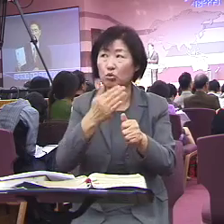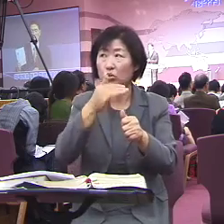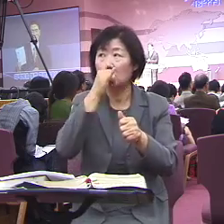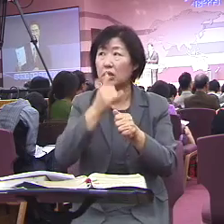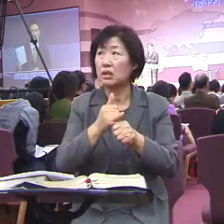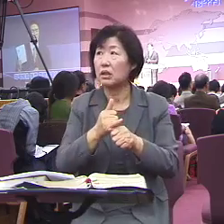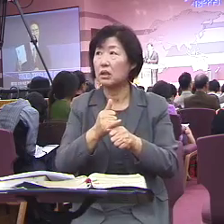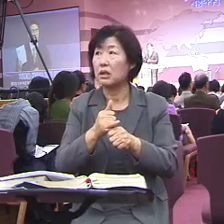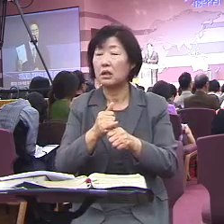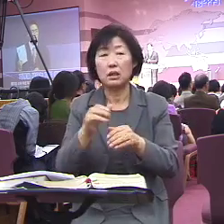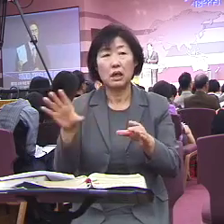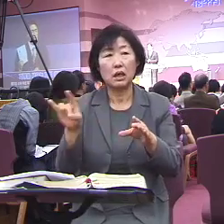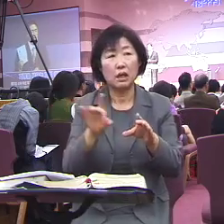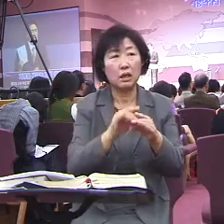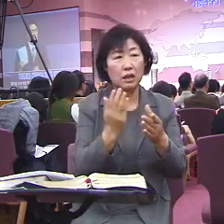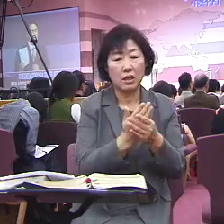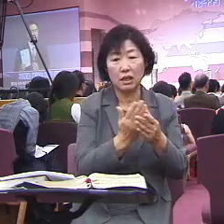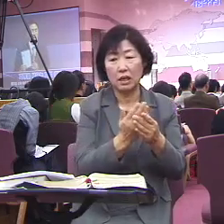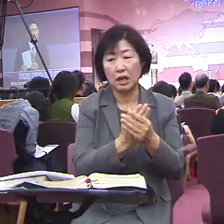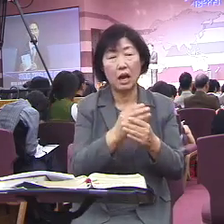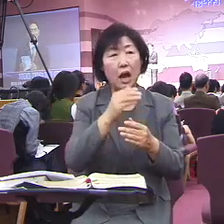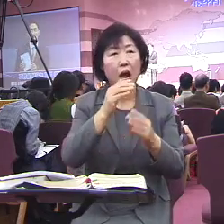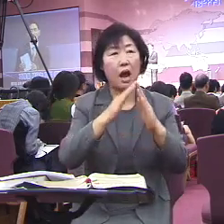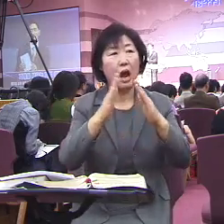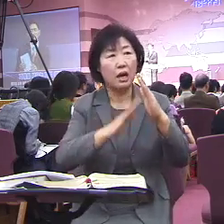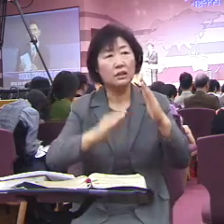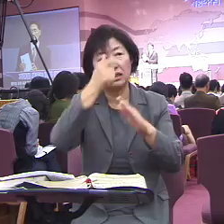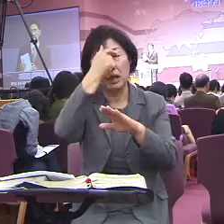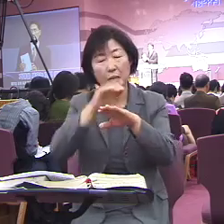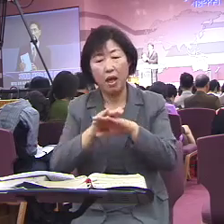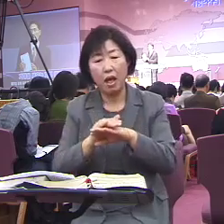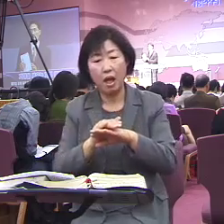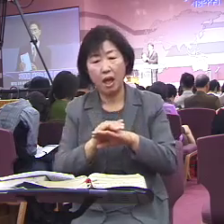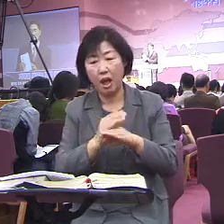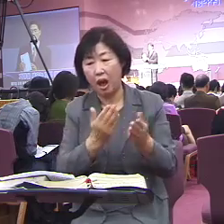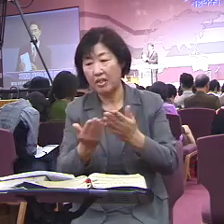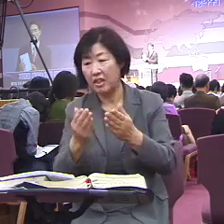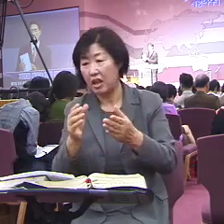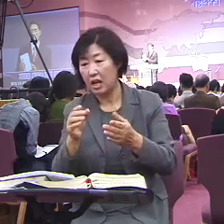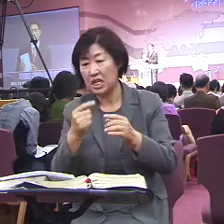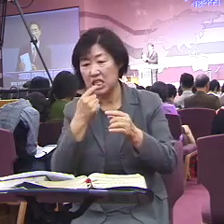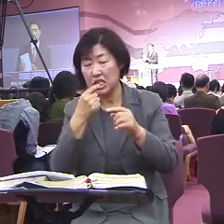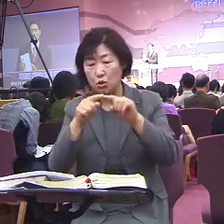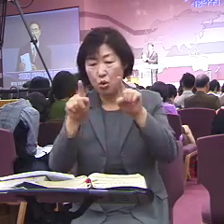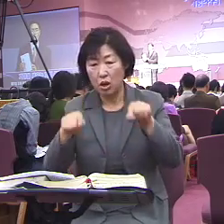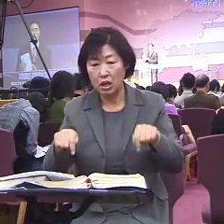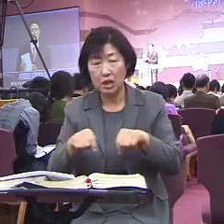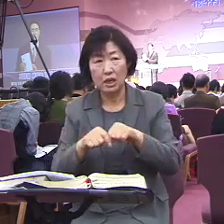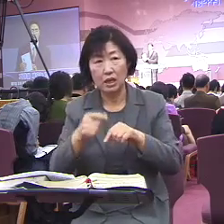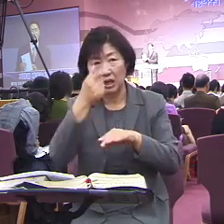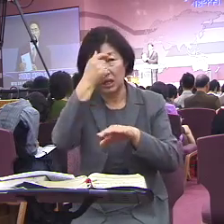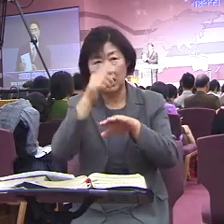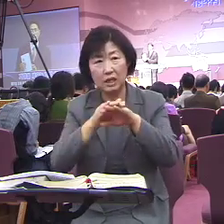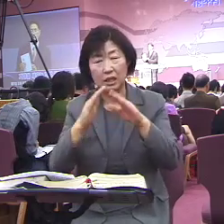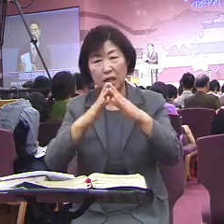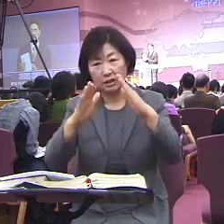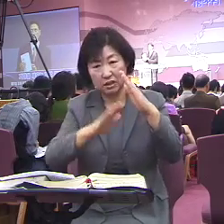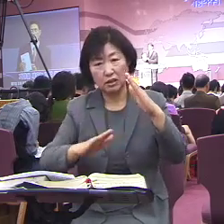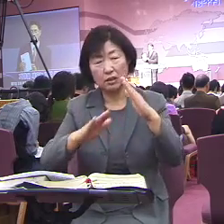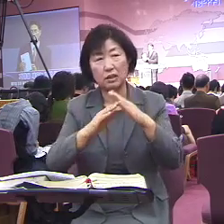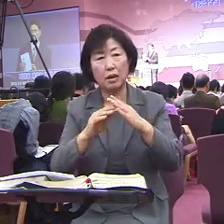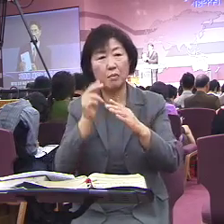있습니다. 그것은 가정예배에 대한 것인데요. 이 가정예배의 안내지는 가정을 든든히 세우도록 저희 교회에서